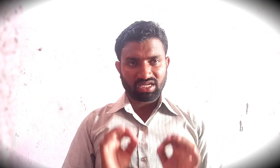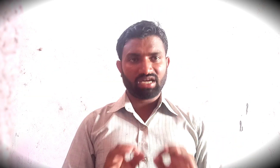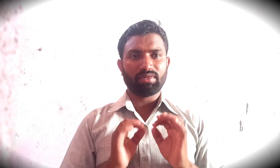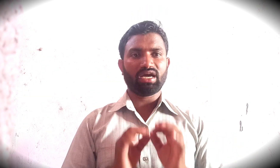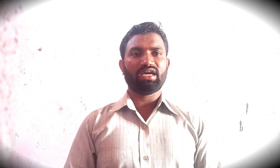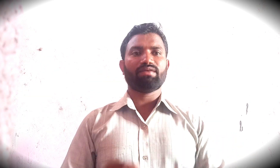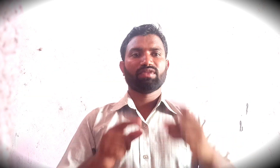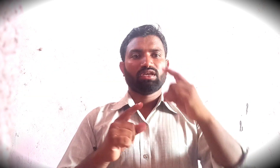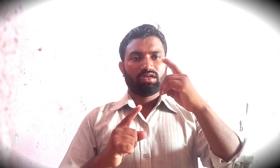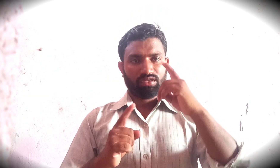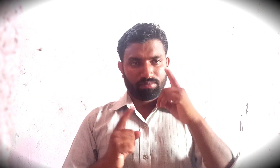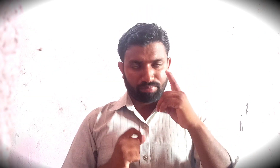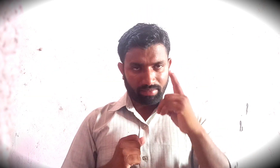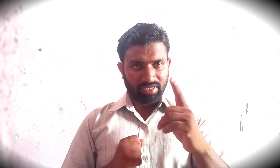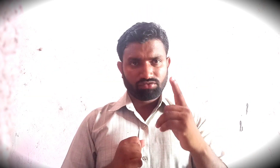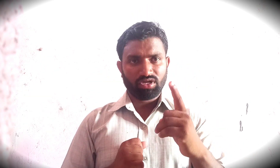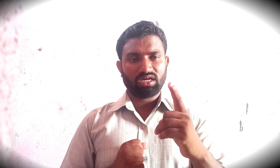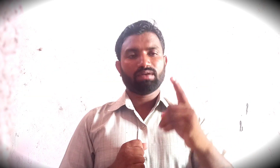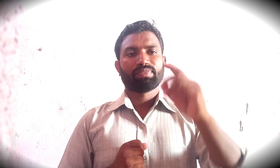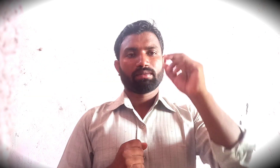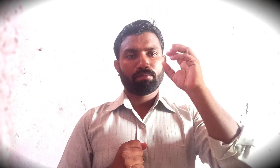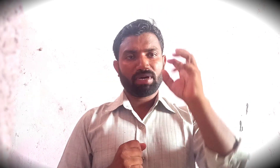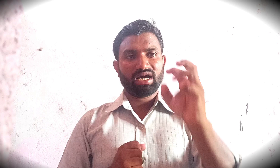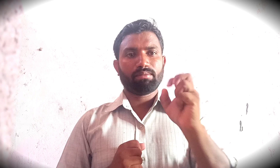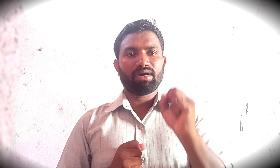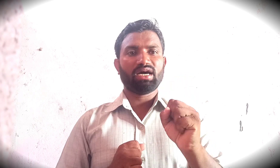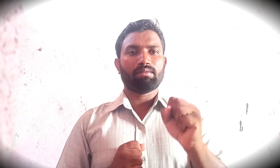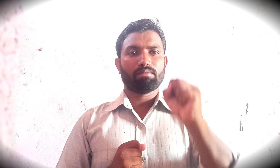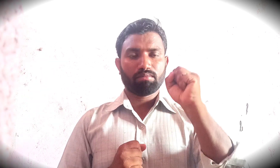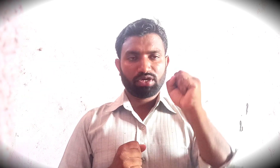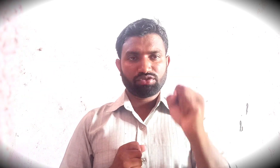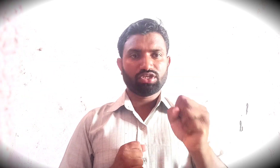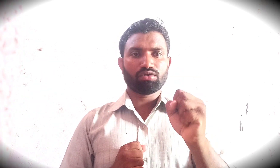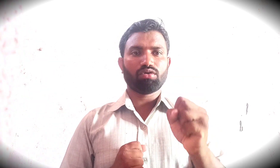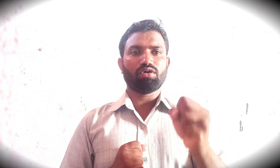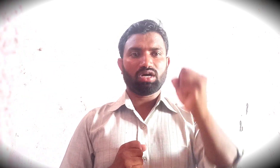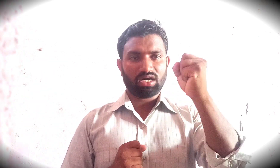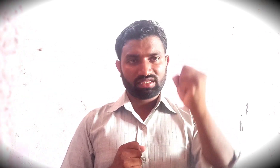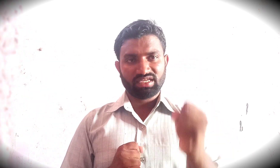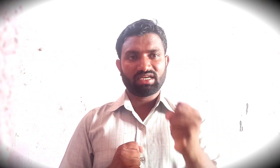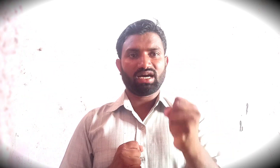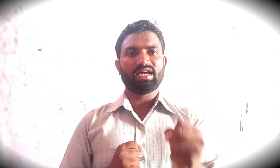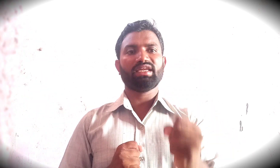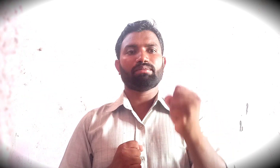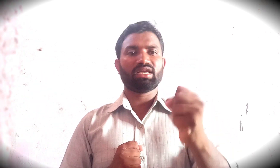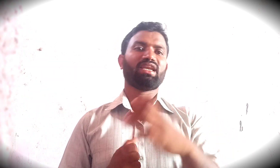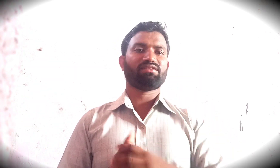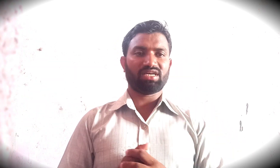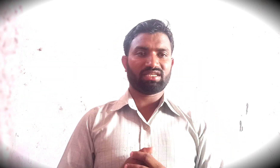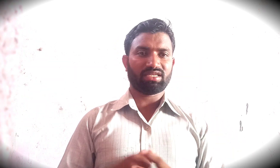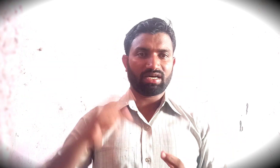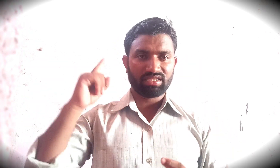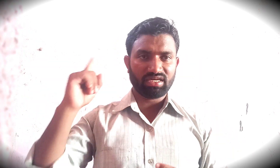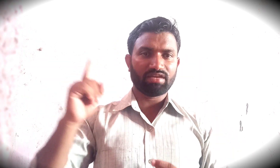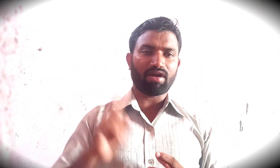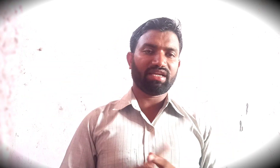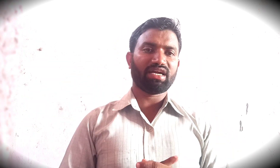अवतार में आए। परमेश्वर बार बार मनुष्य को अधिकारी बनाना चाहता था। आदम की वाटिका